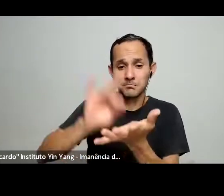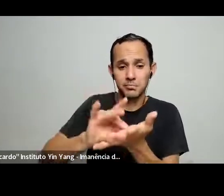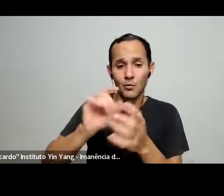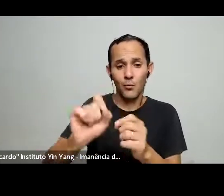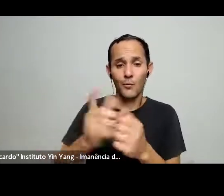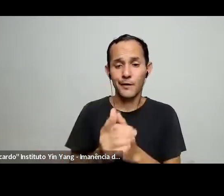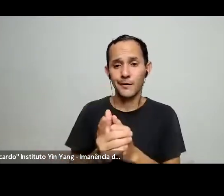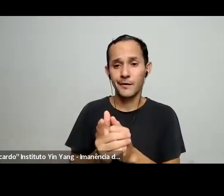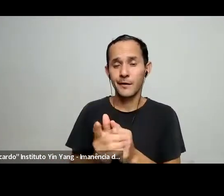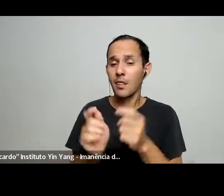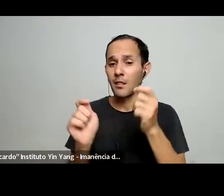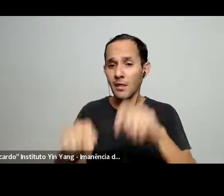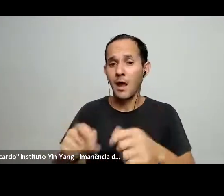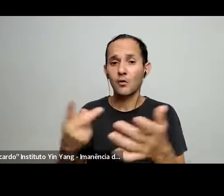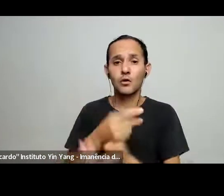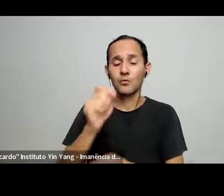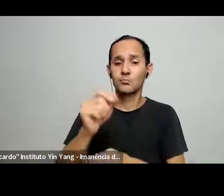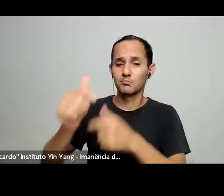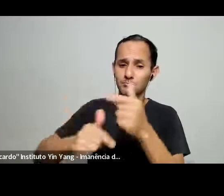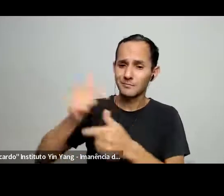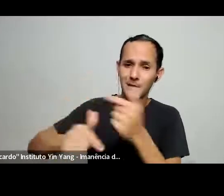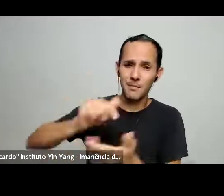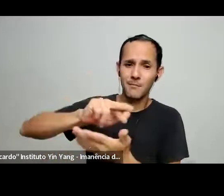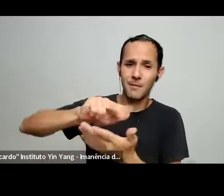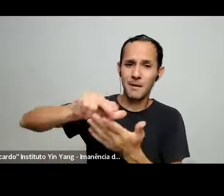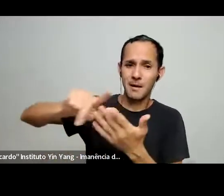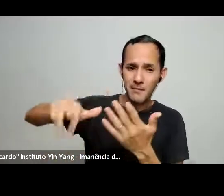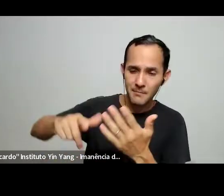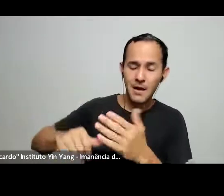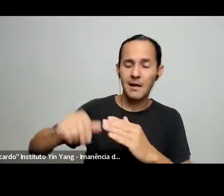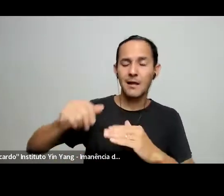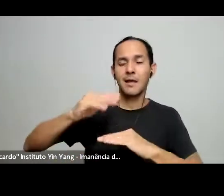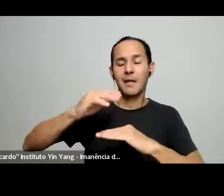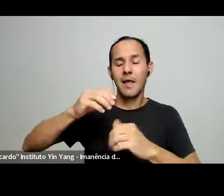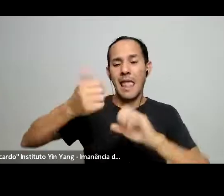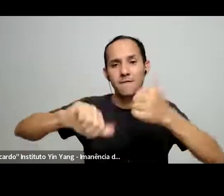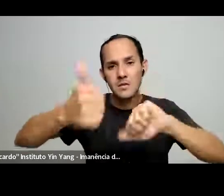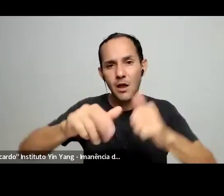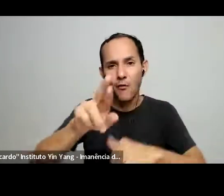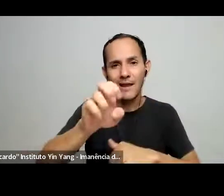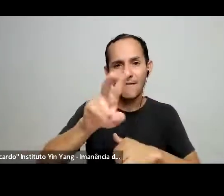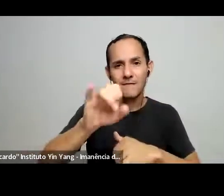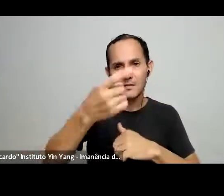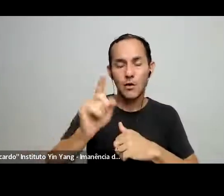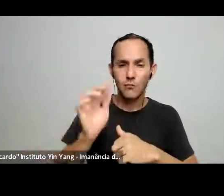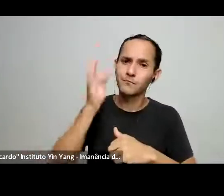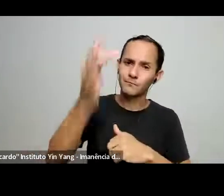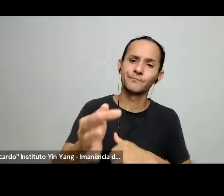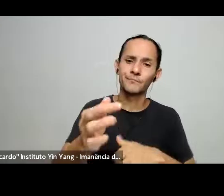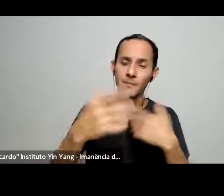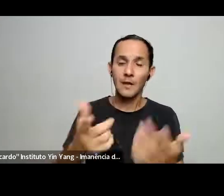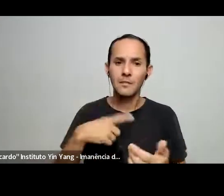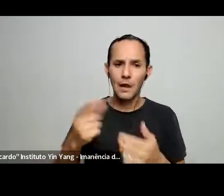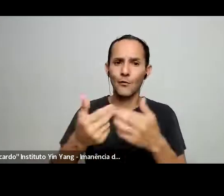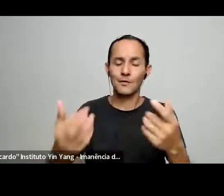dados possam ser utilizados para muitas mais revisões sistemáticas possam vir. Então, vem coisa muito boa